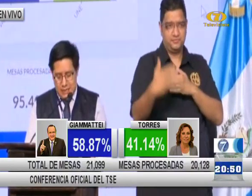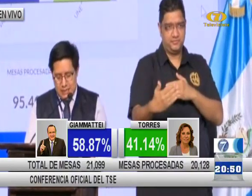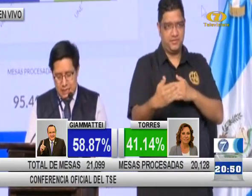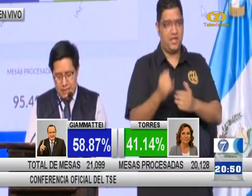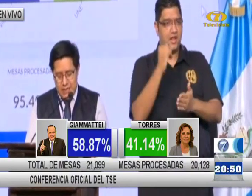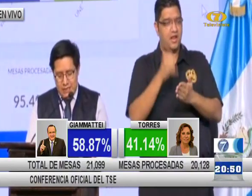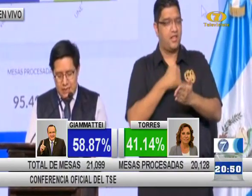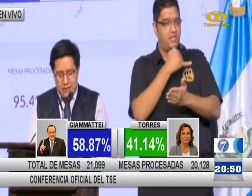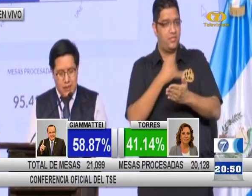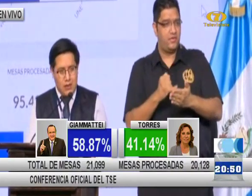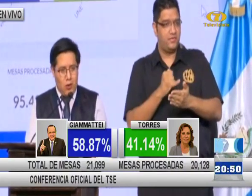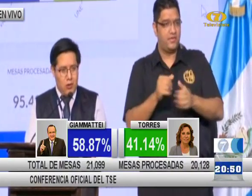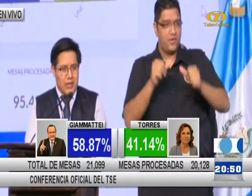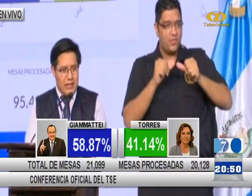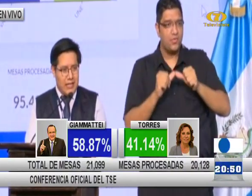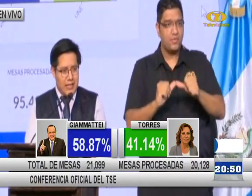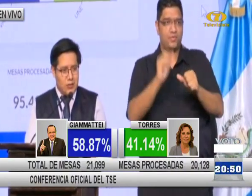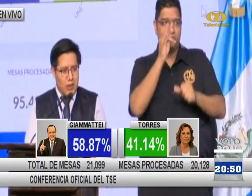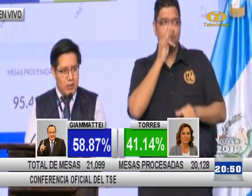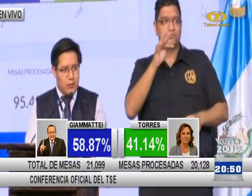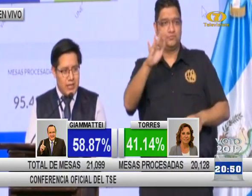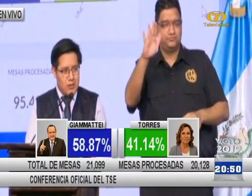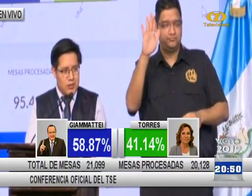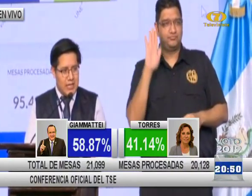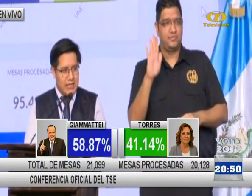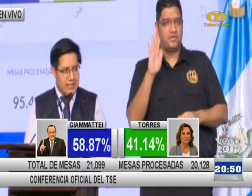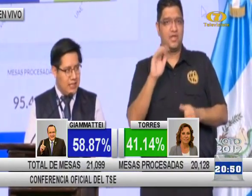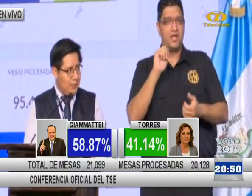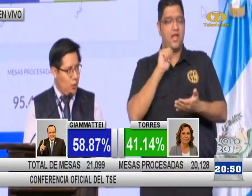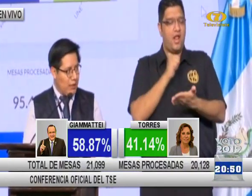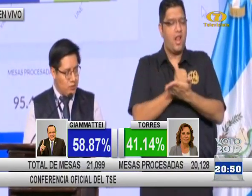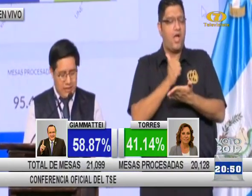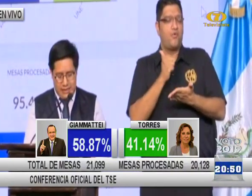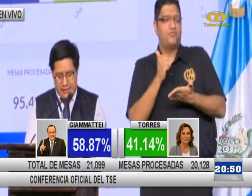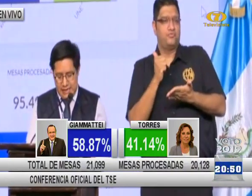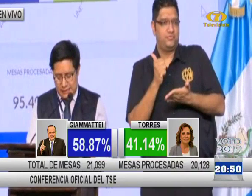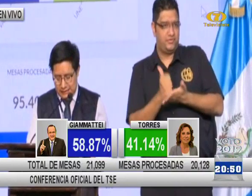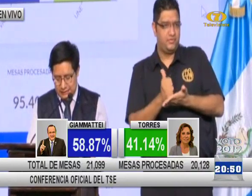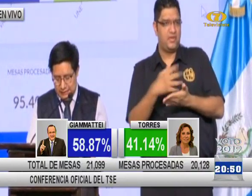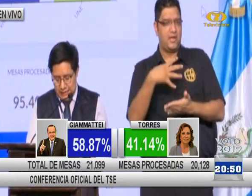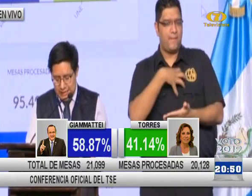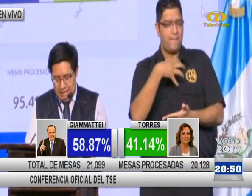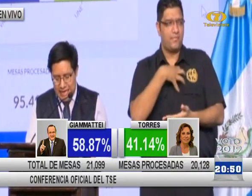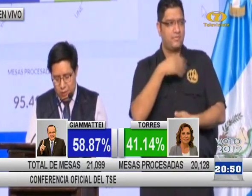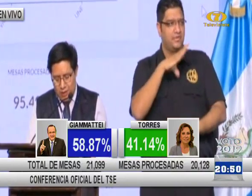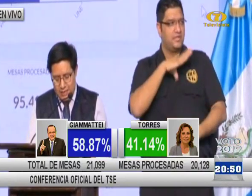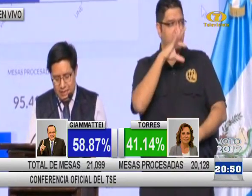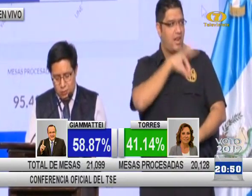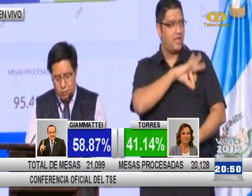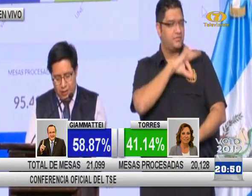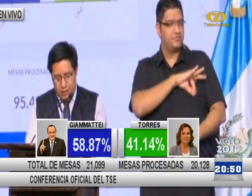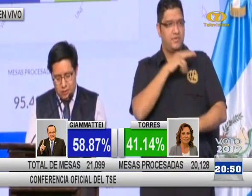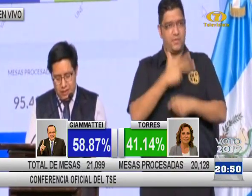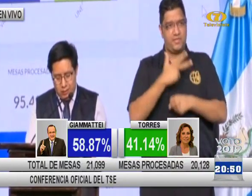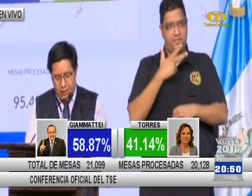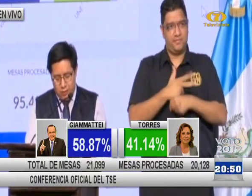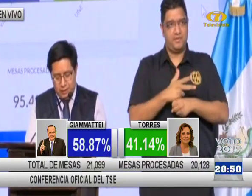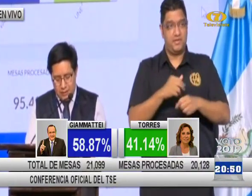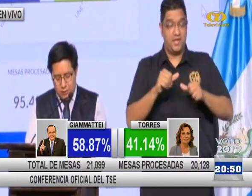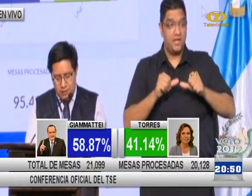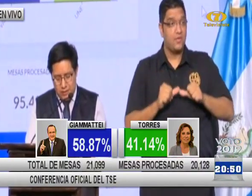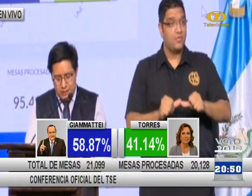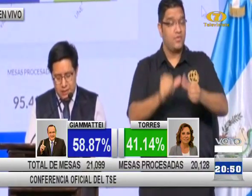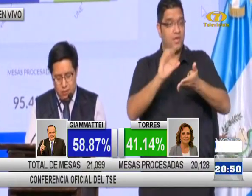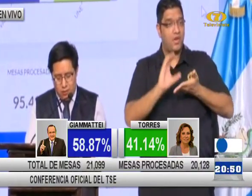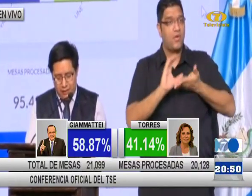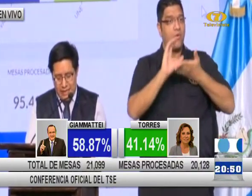transparencia y con el derecho de auditoría social que tiene la población en general, al igual que su colaboración a lo largo de